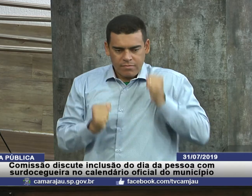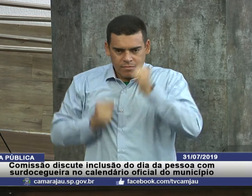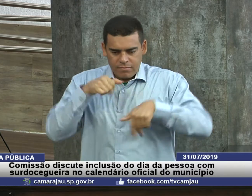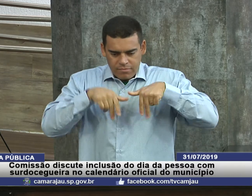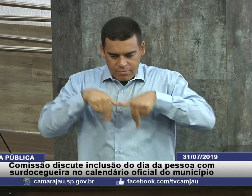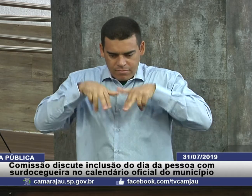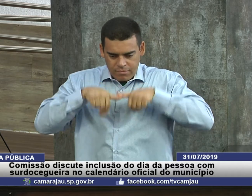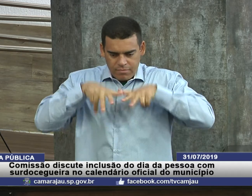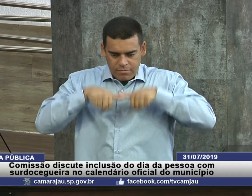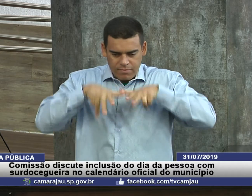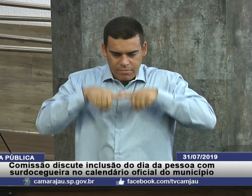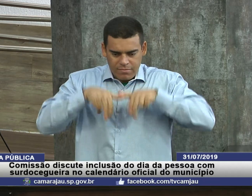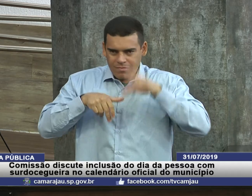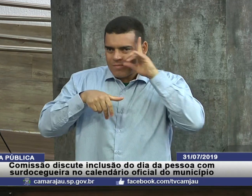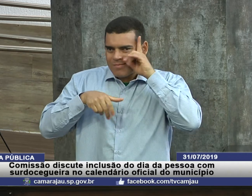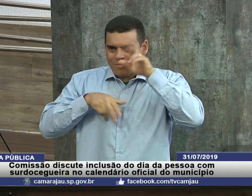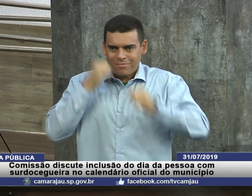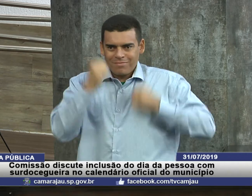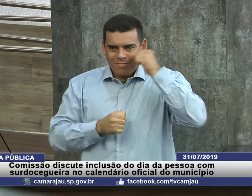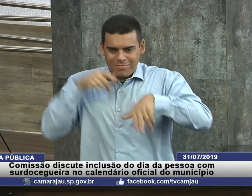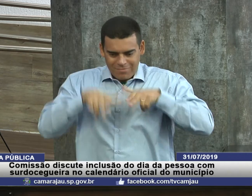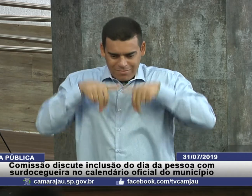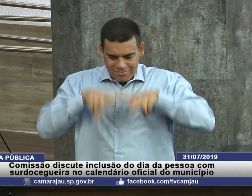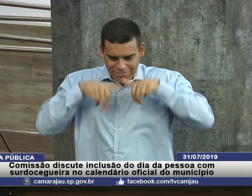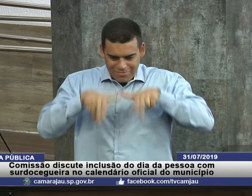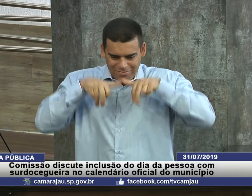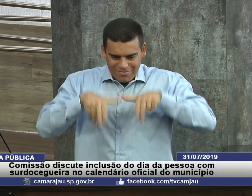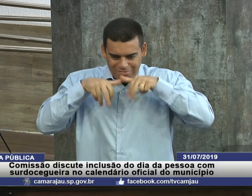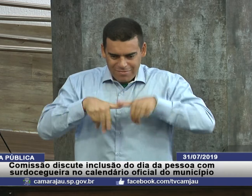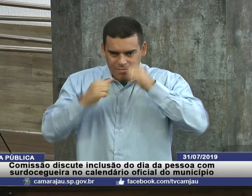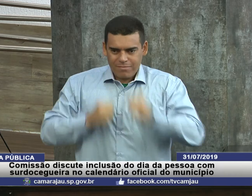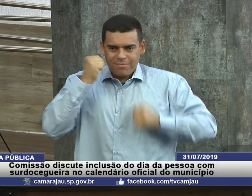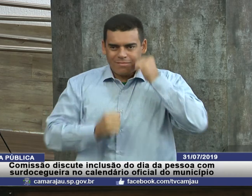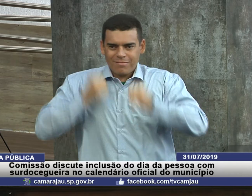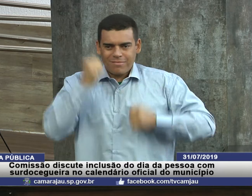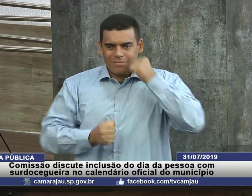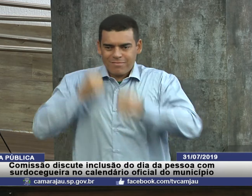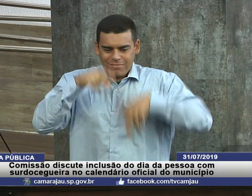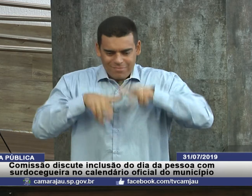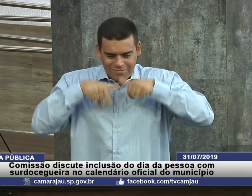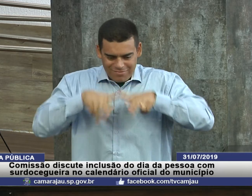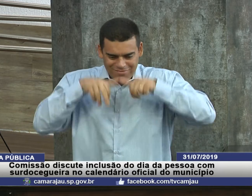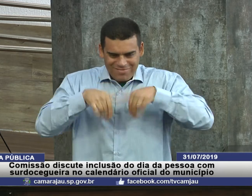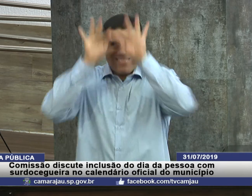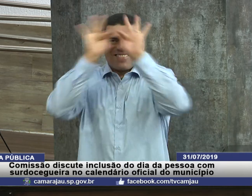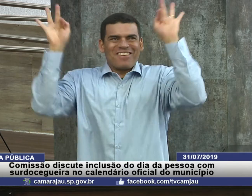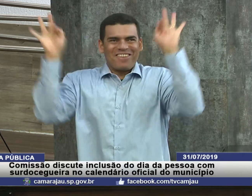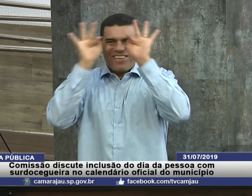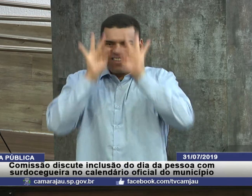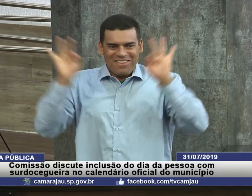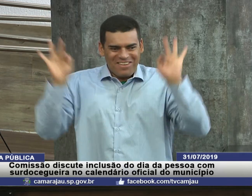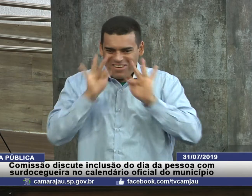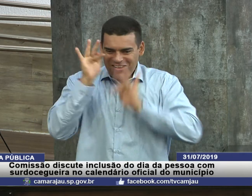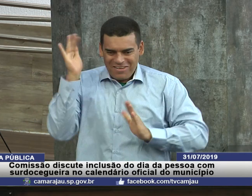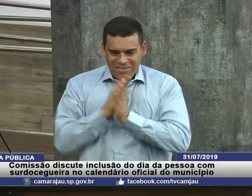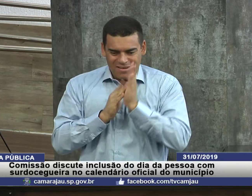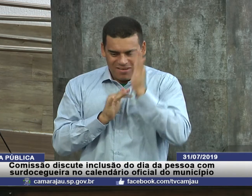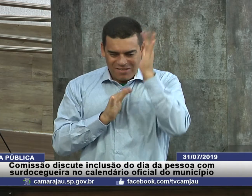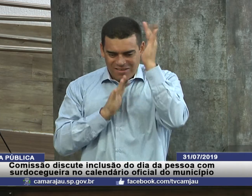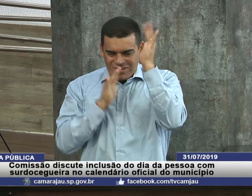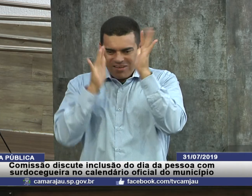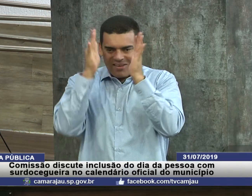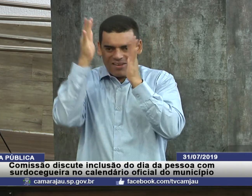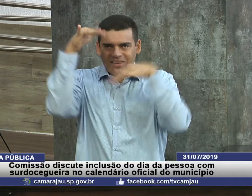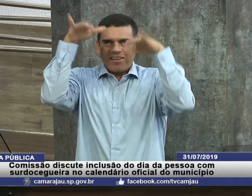que antes eu já tinha perdido. Uma pessoa, Adriana, caminhou comigo, foi minha companheira de guerra. Hoje eu sou